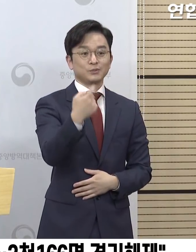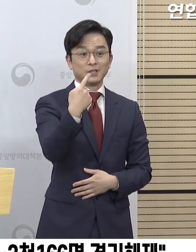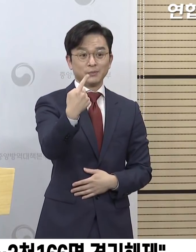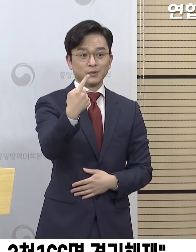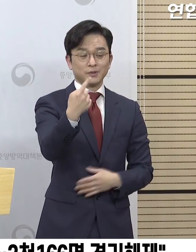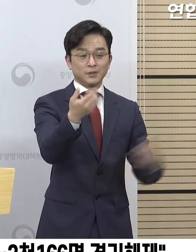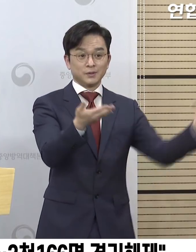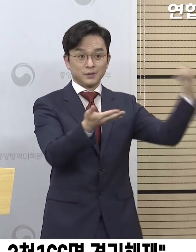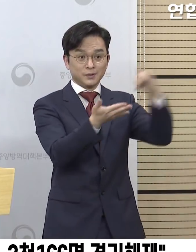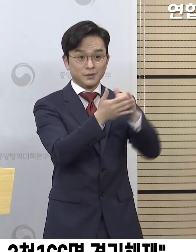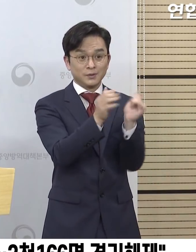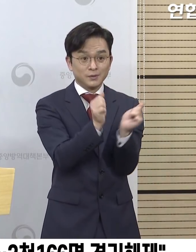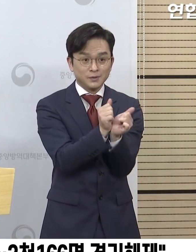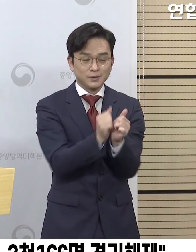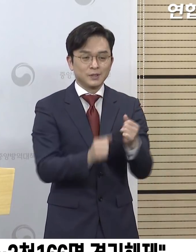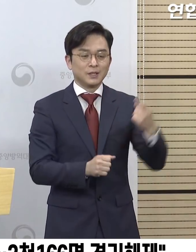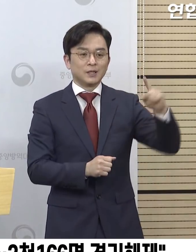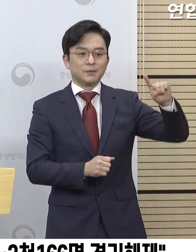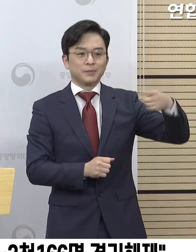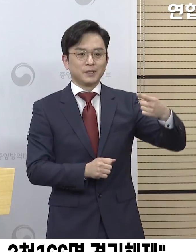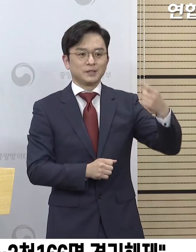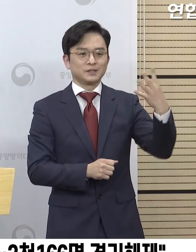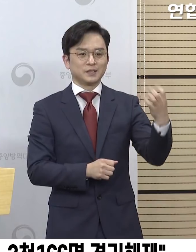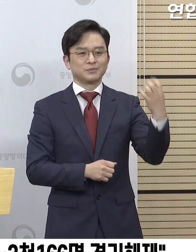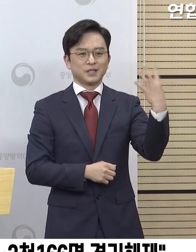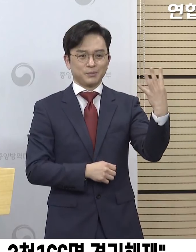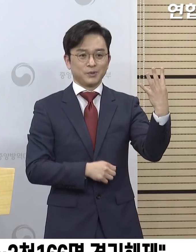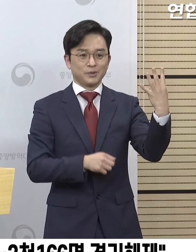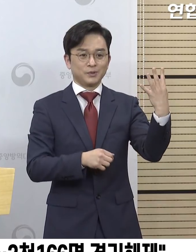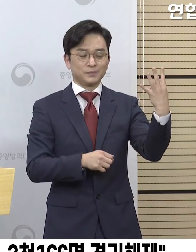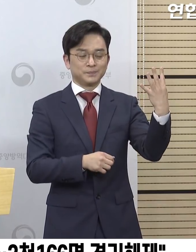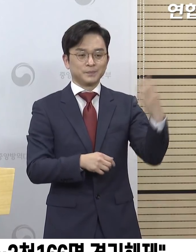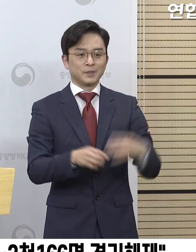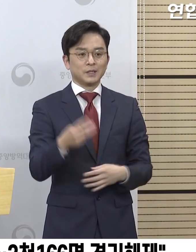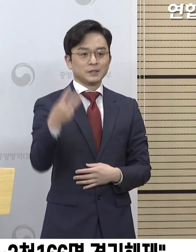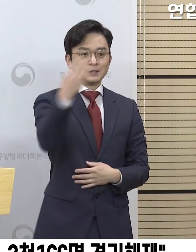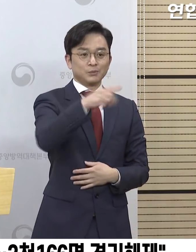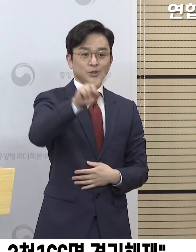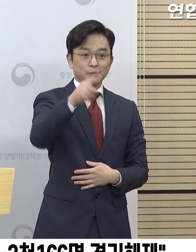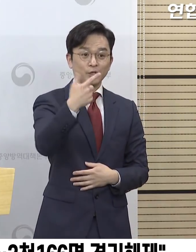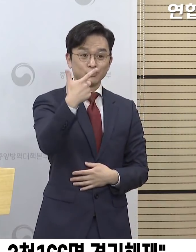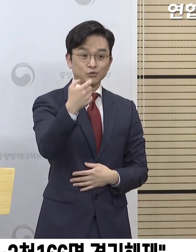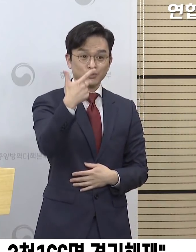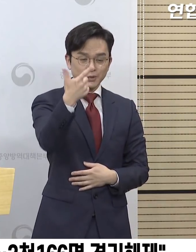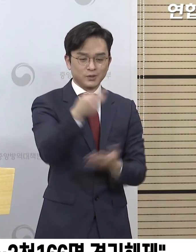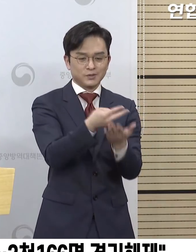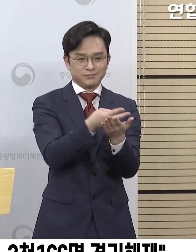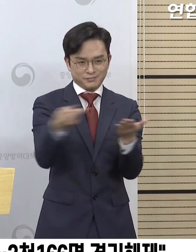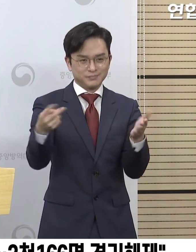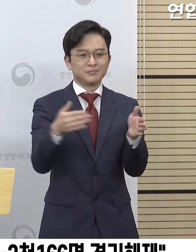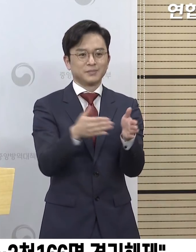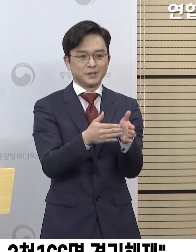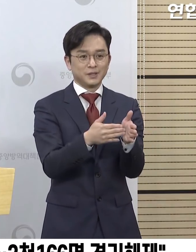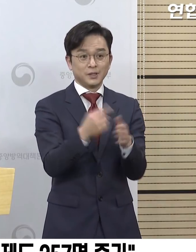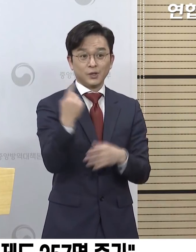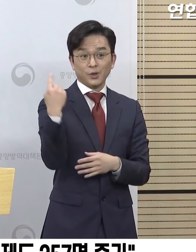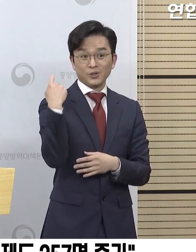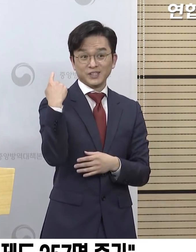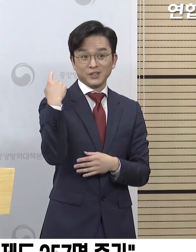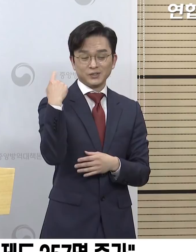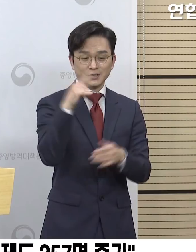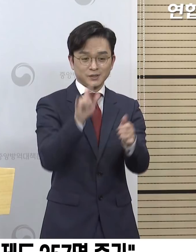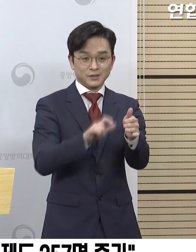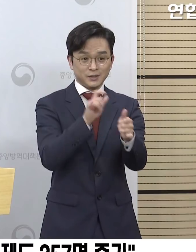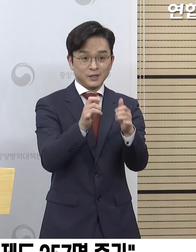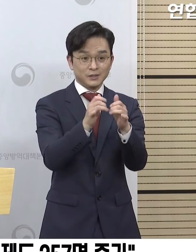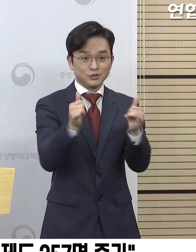유입 환자는 144명입니다. 이 중에서 3,166명은 격리 해제되었고 어제 신규